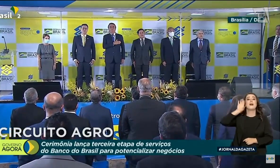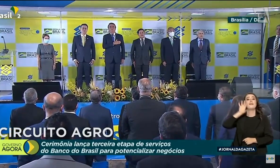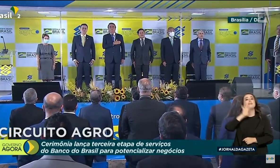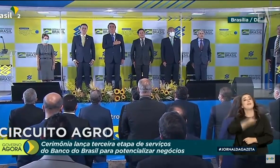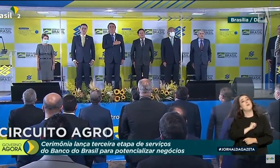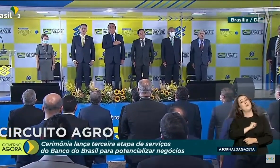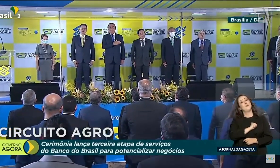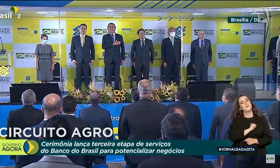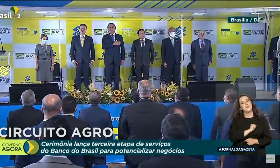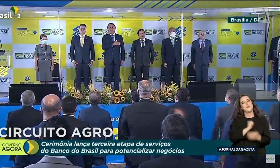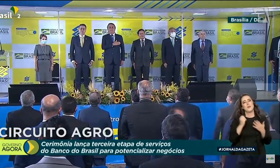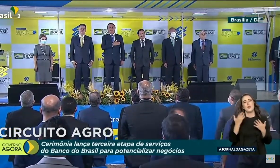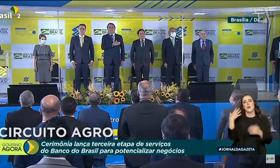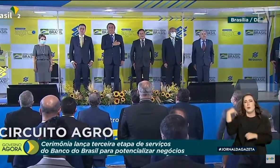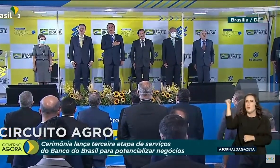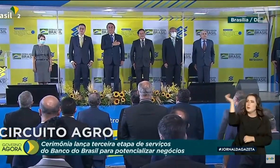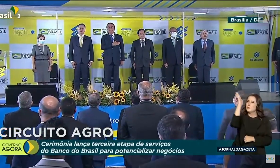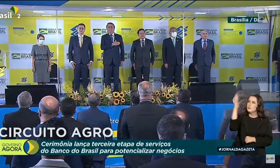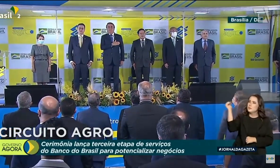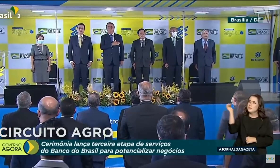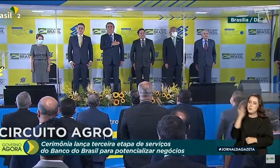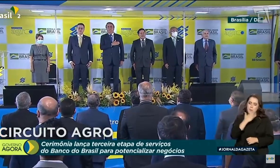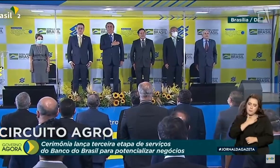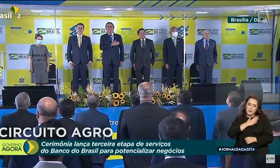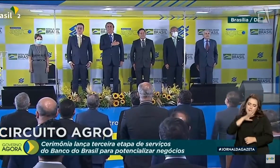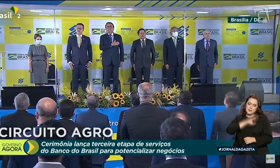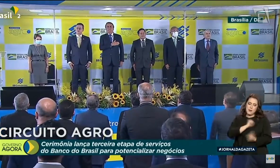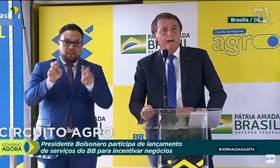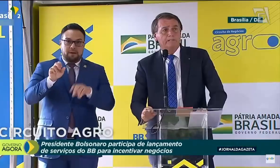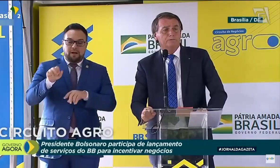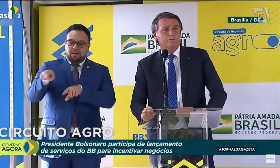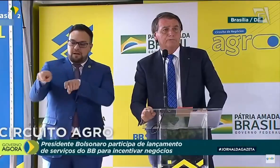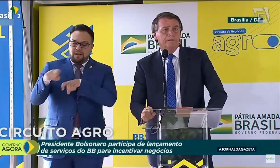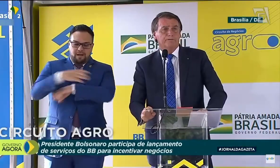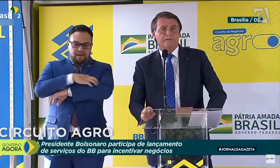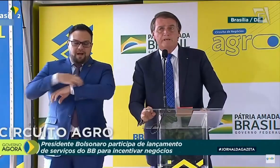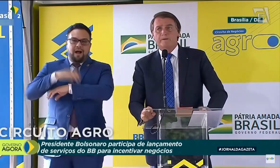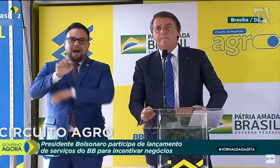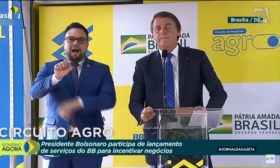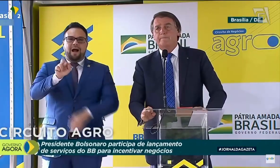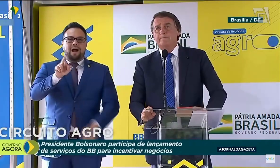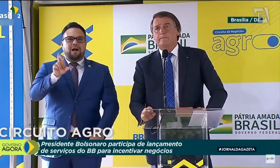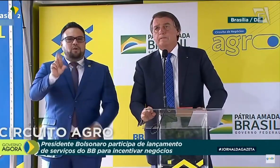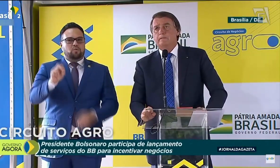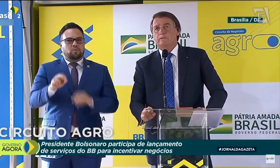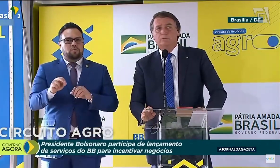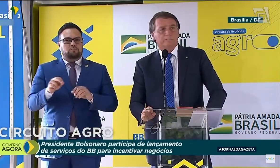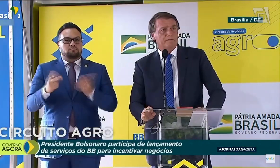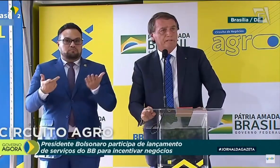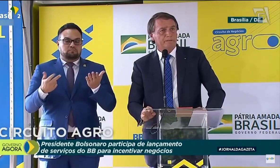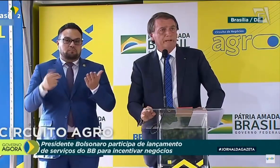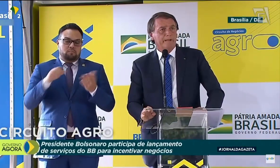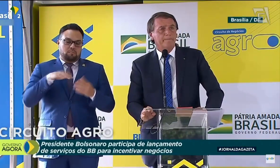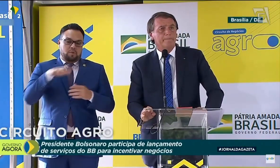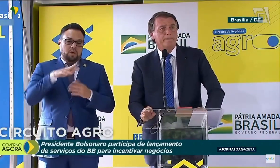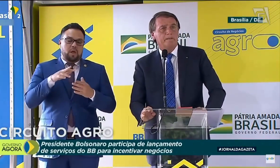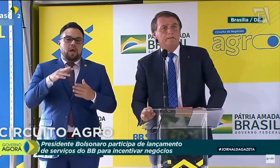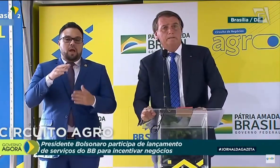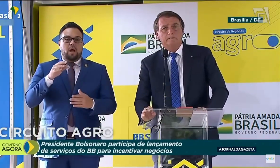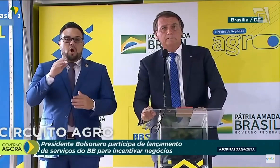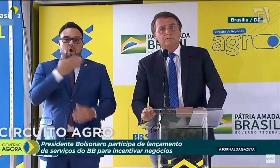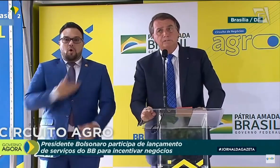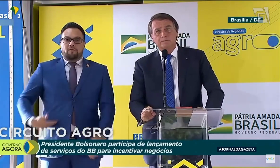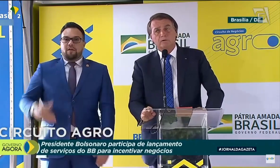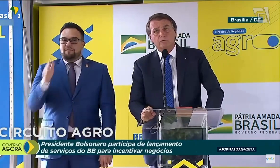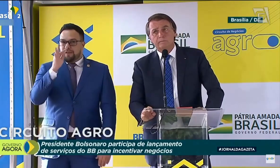enumerou ações que foram tomadas nos últimos três anos em relação ao setor bolsonaro defendeu como méritos da gestão dele a